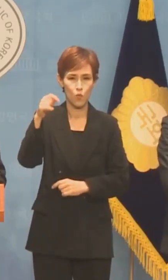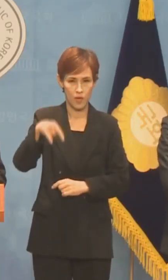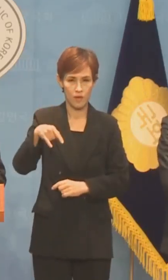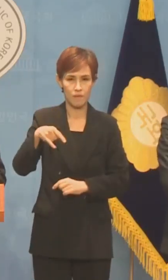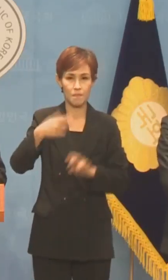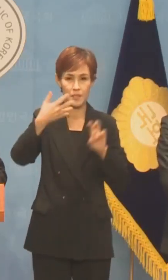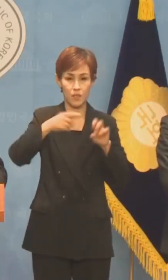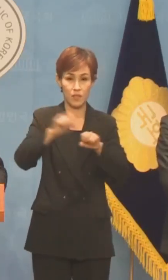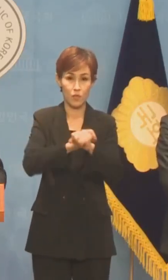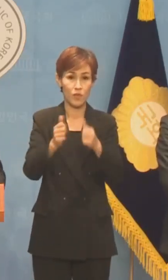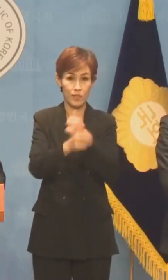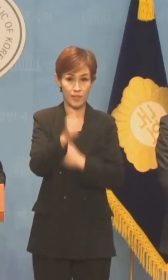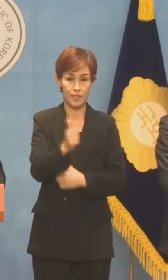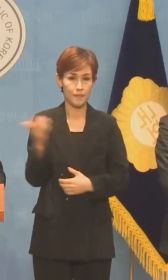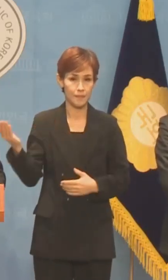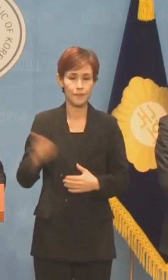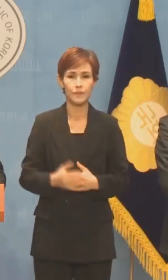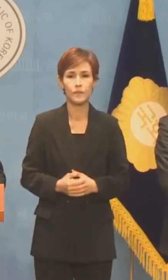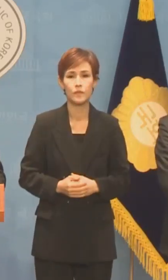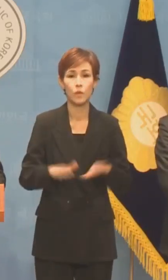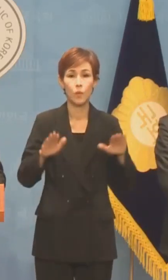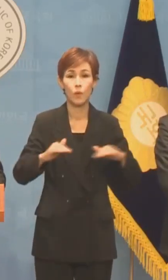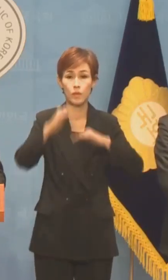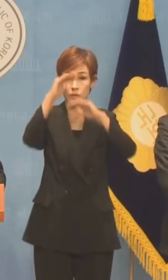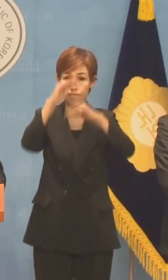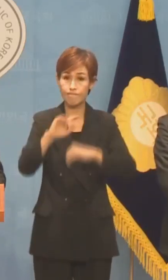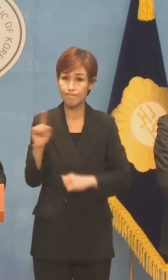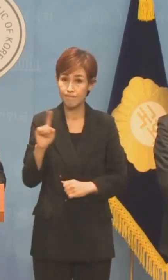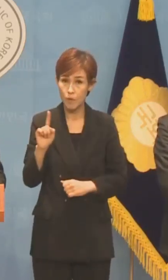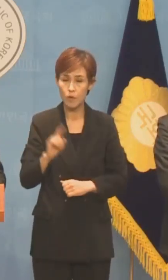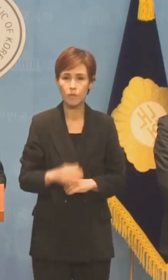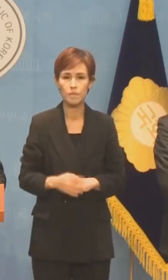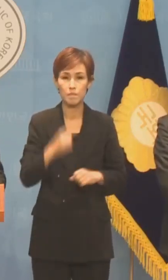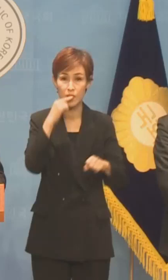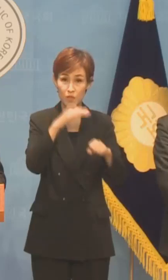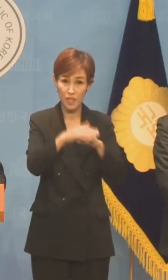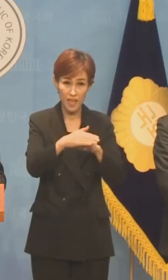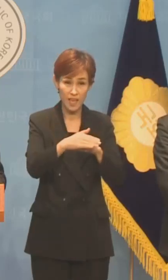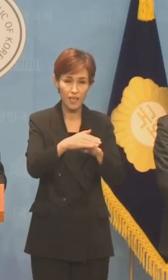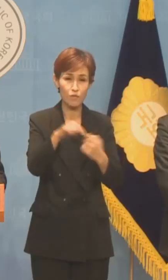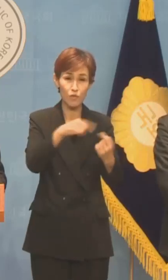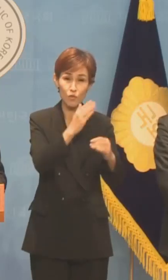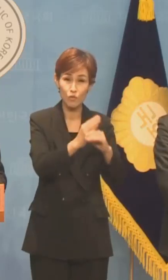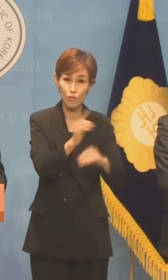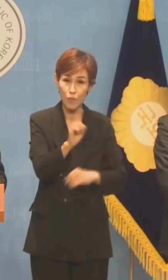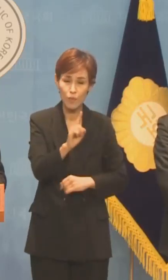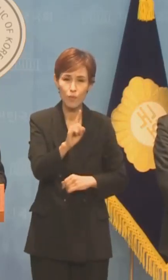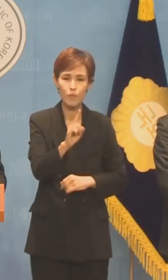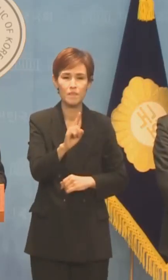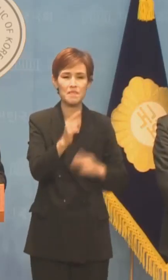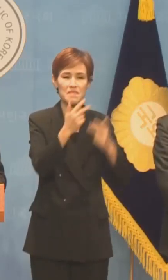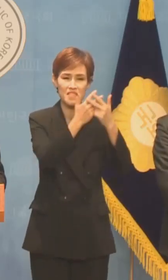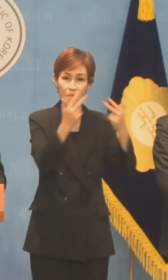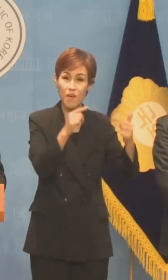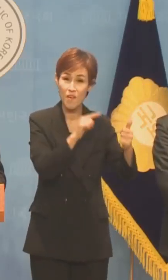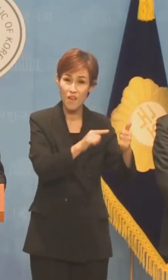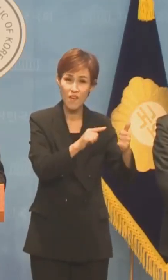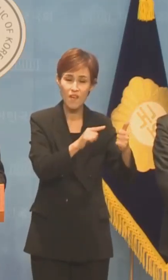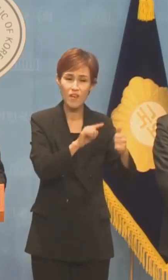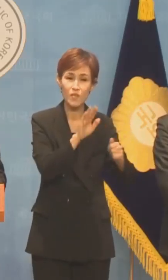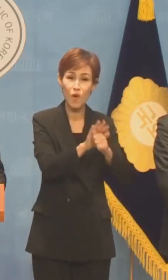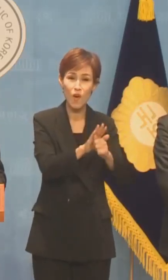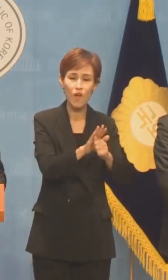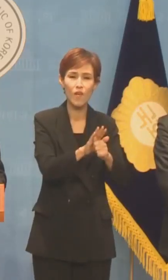미디어특위위원장입니다. 오늘 기자회견은 민주당이 운영하고 이재명 대표가